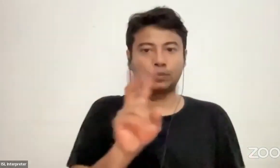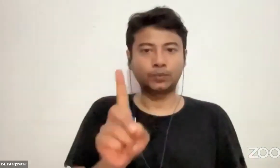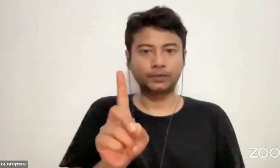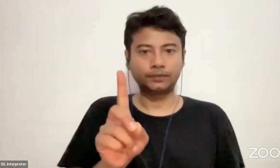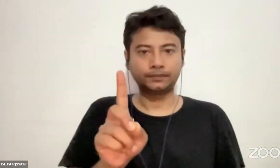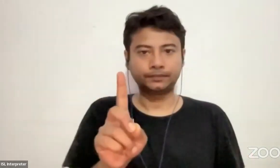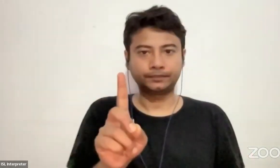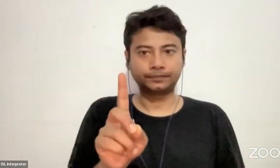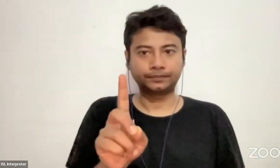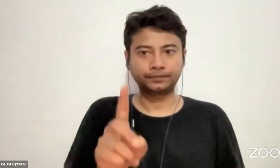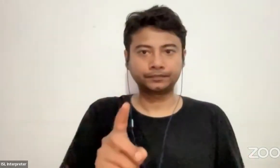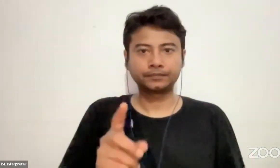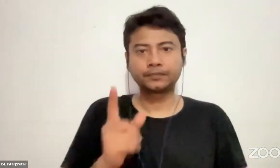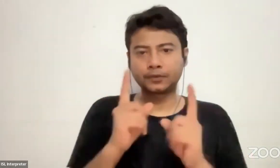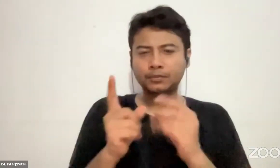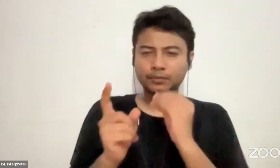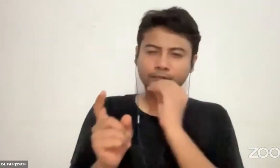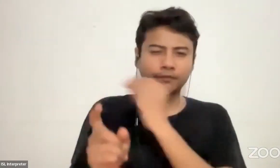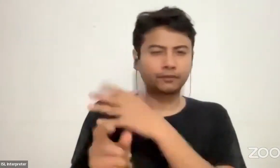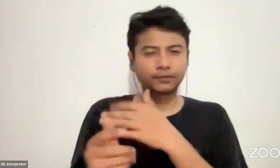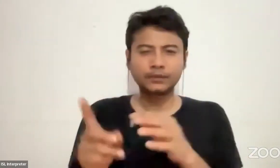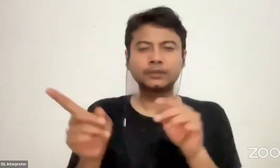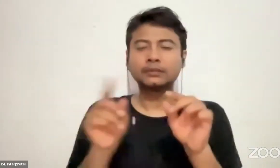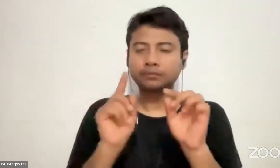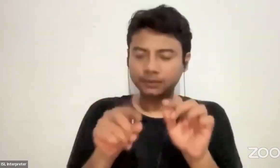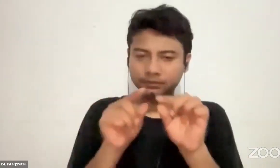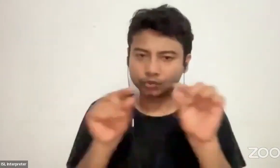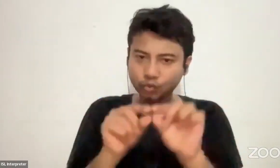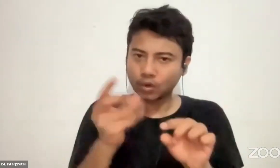तो 21वें श्लोक में